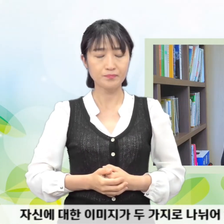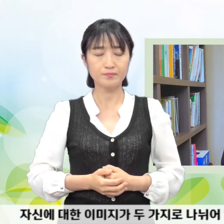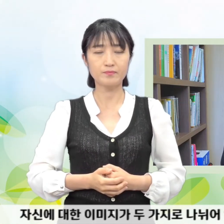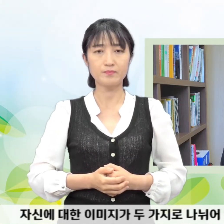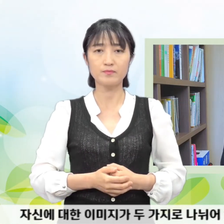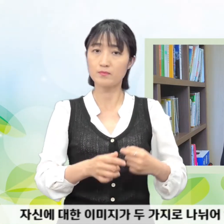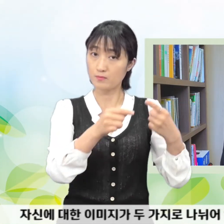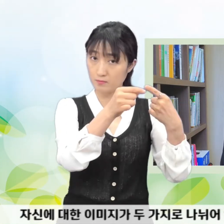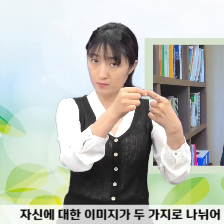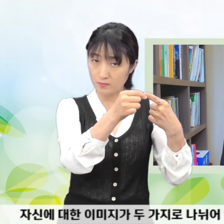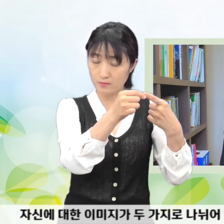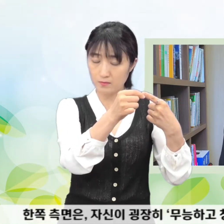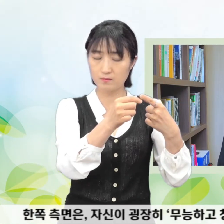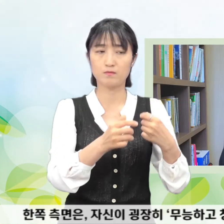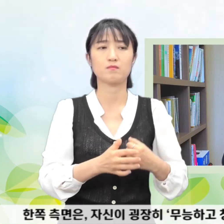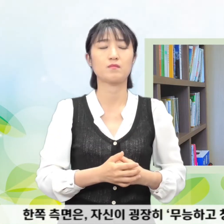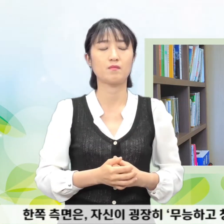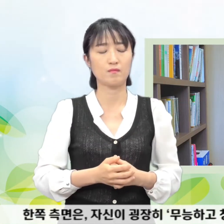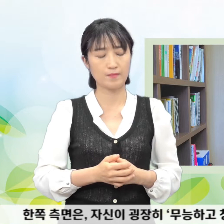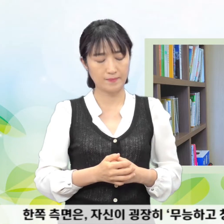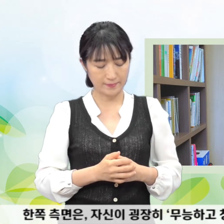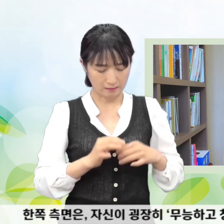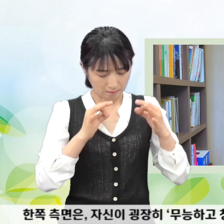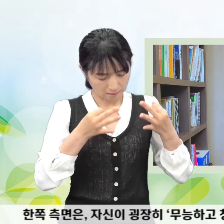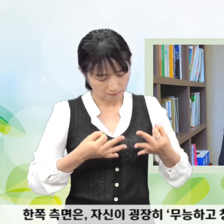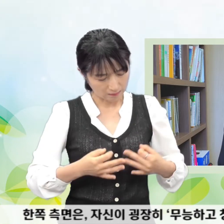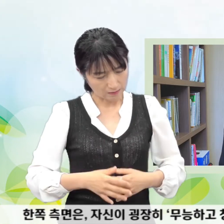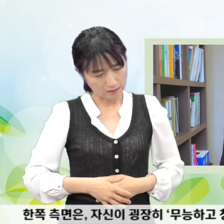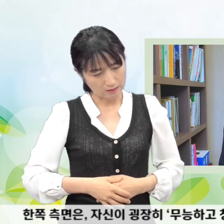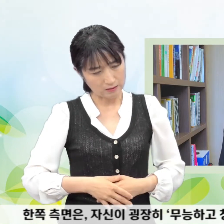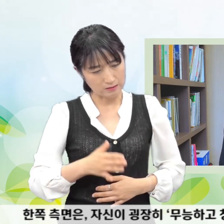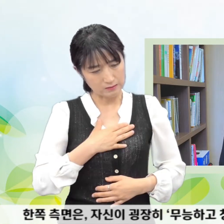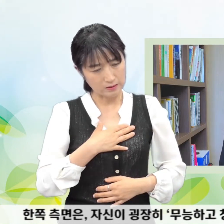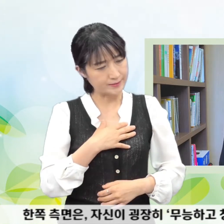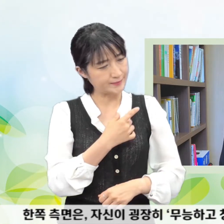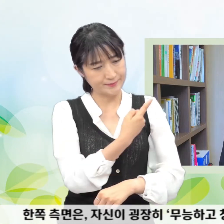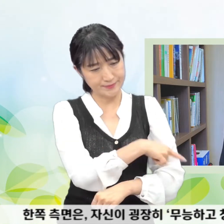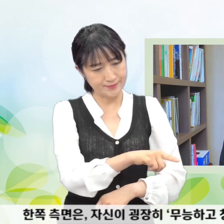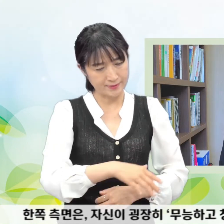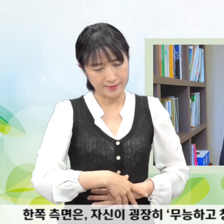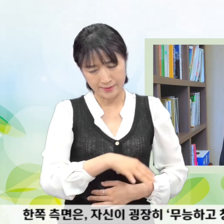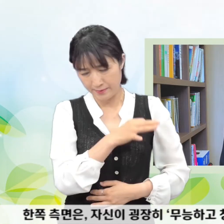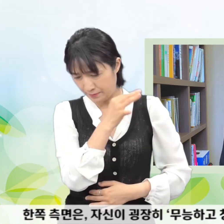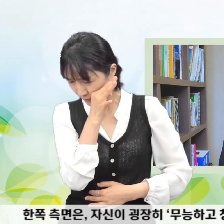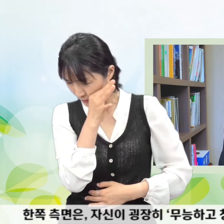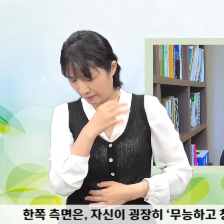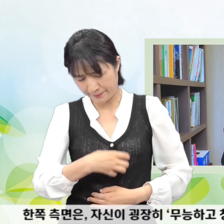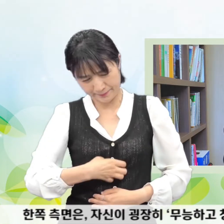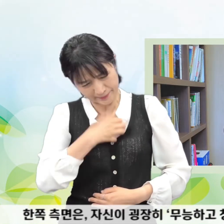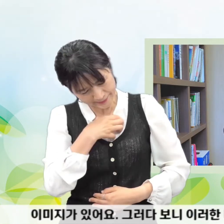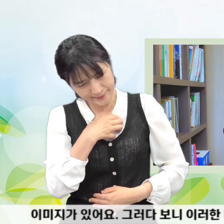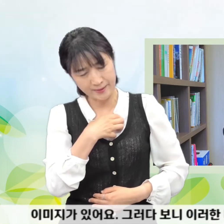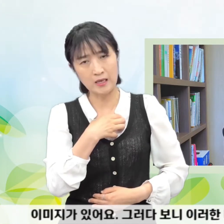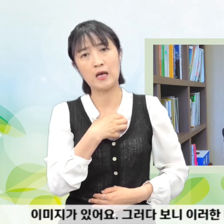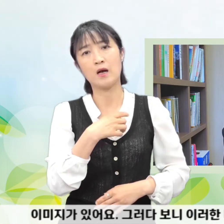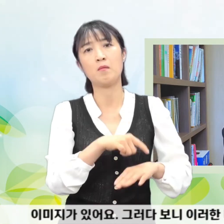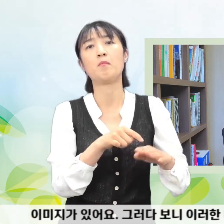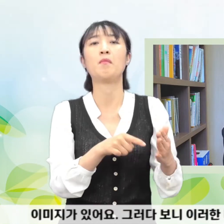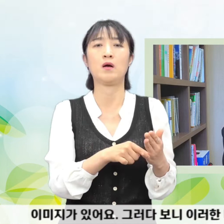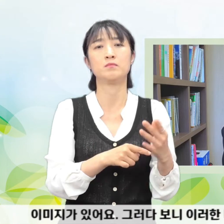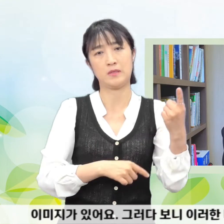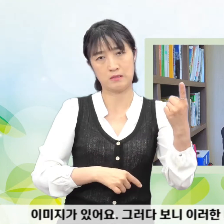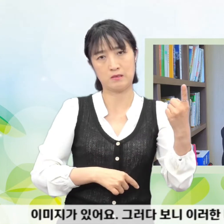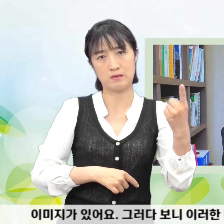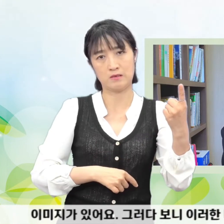있다라고 생각을 하시면 되는데 한쪽 측면은 되게 자신이 무능하고 창피하고 혐오스럽다라는 자기